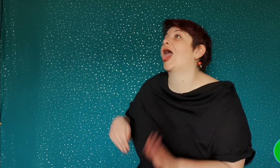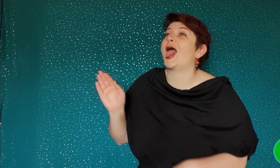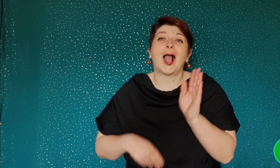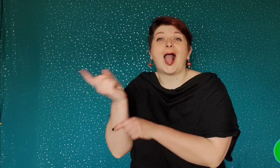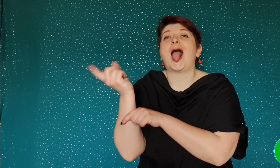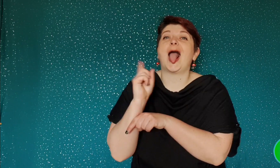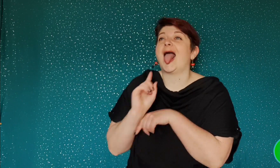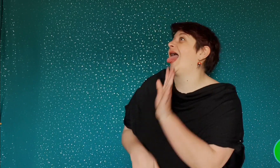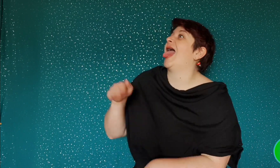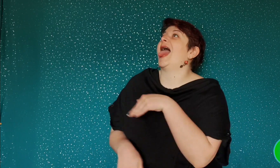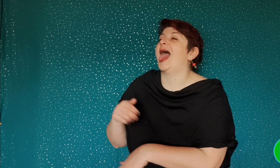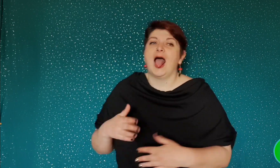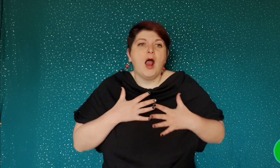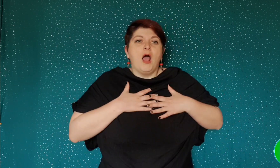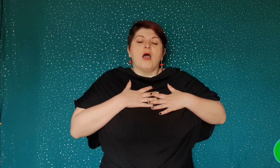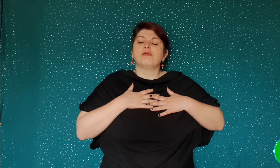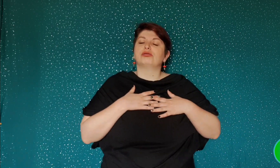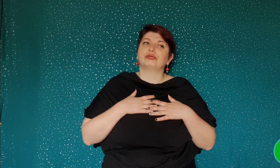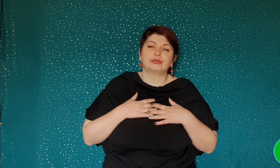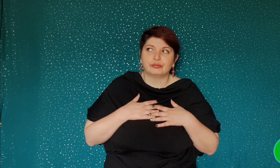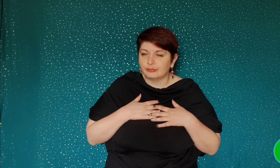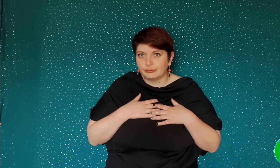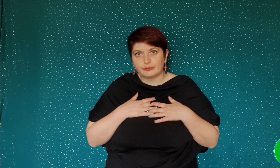Ce n'était que Léonard remuant la queue.